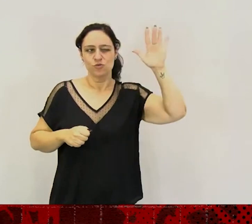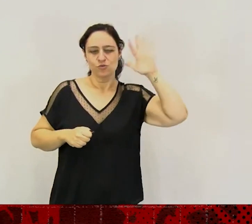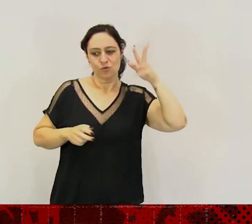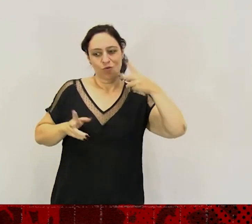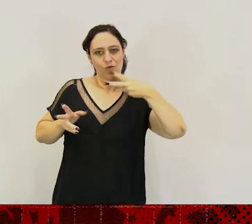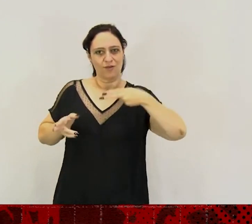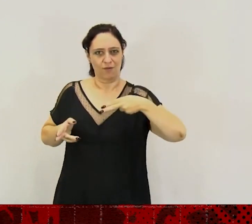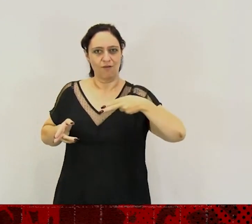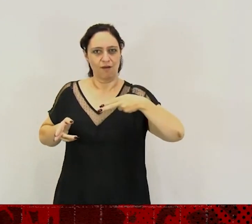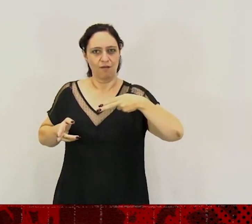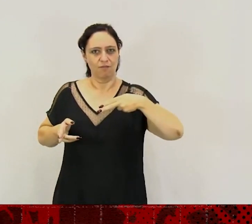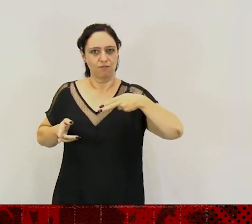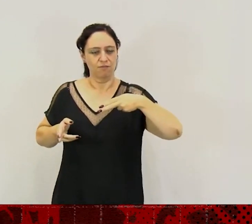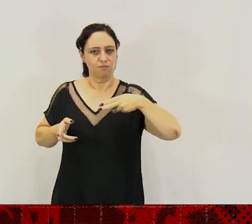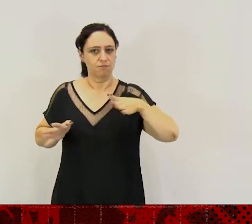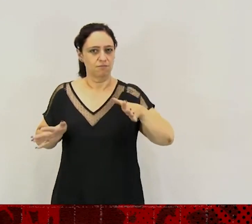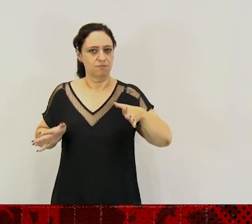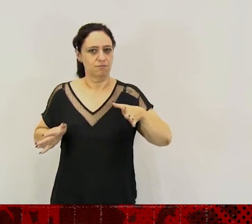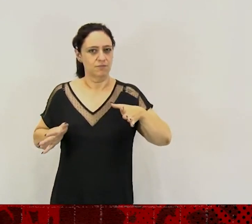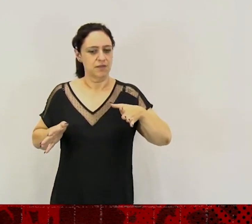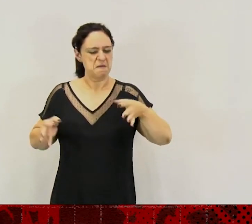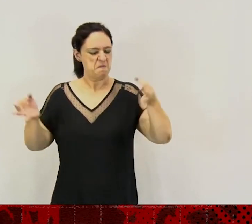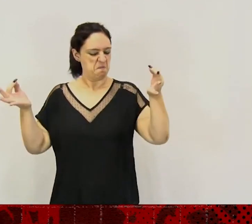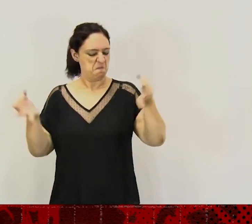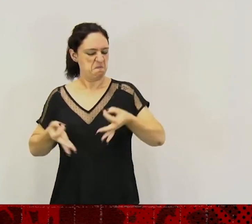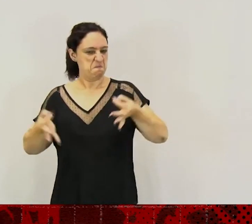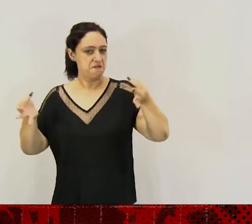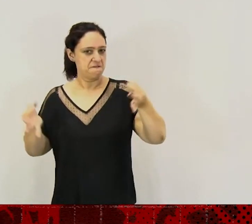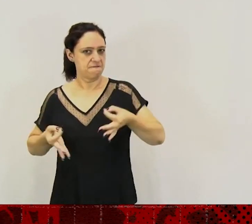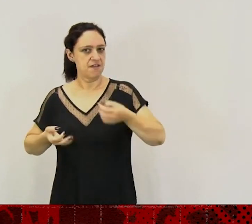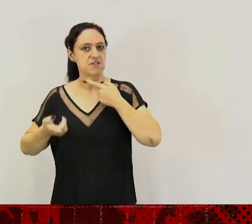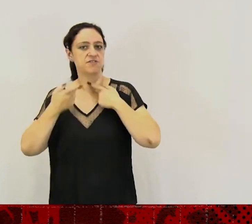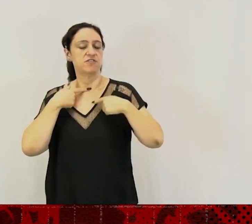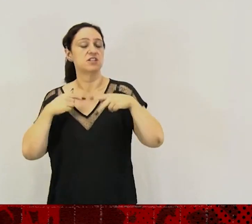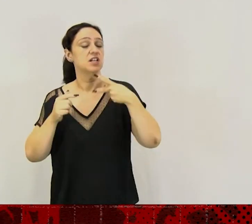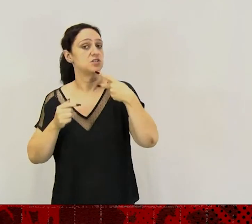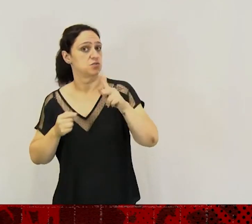sonhos? Está do jeito que você gostaria?